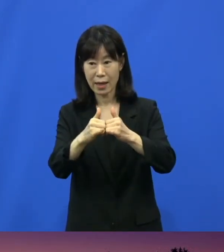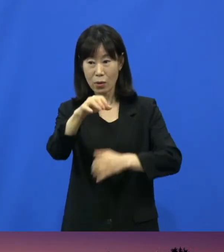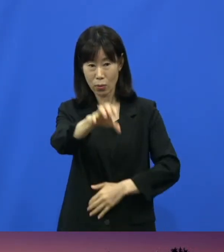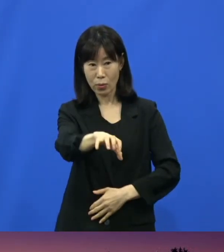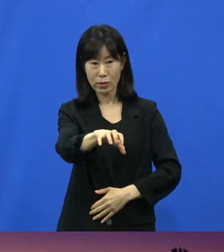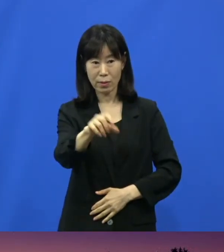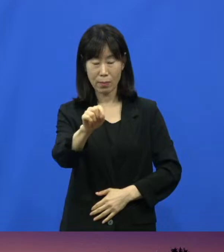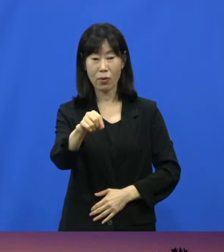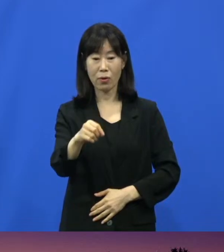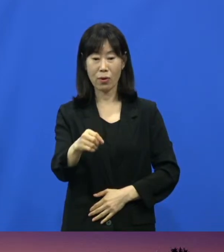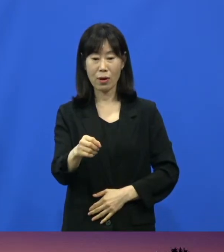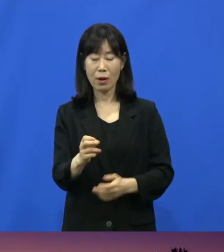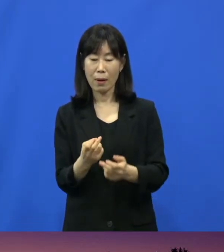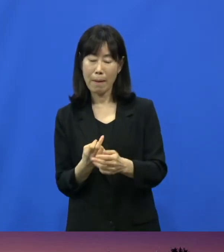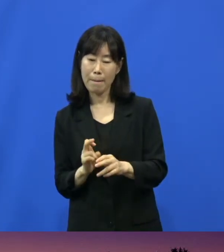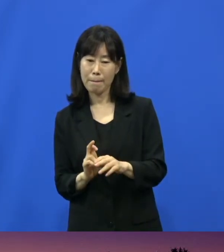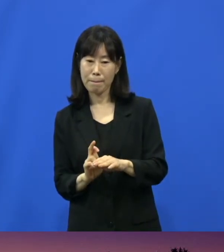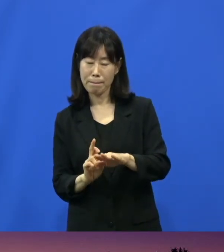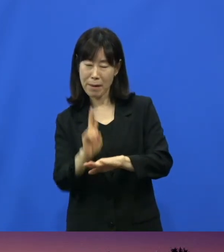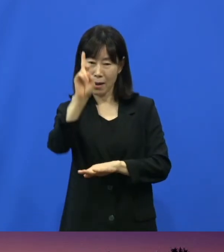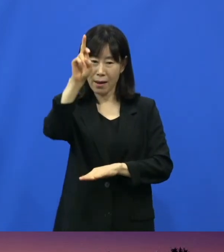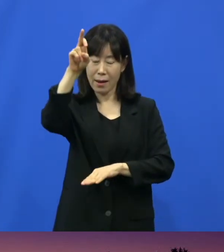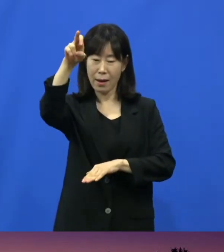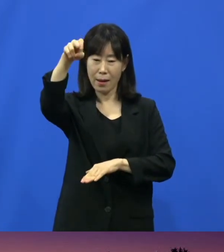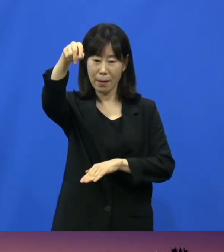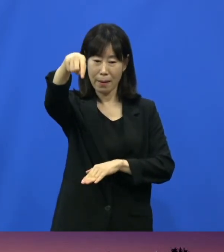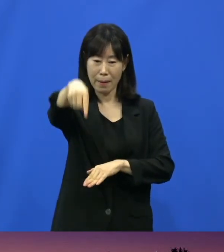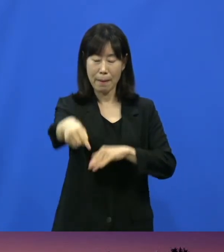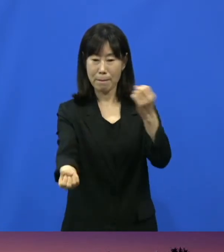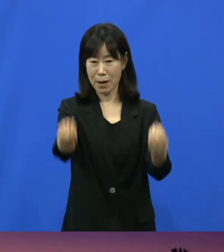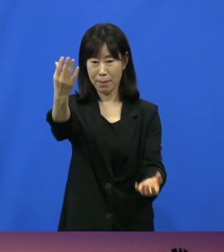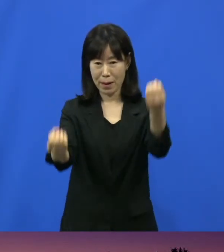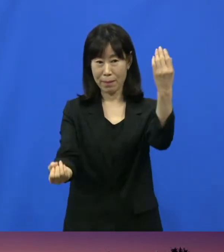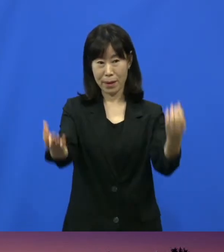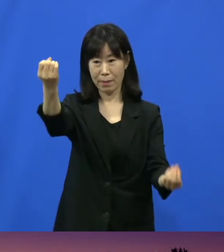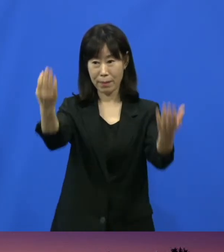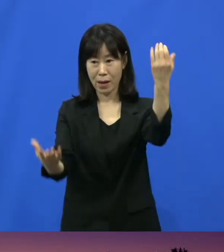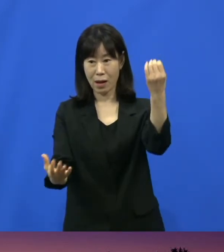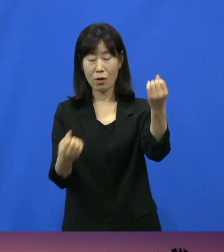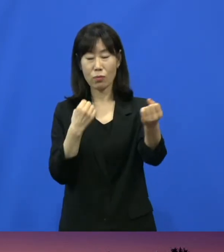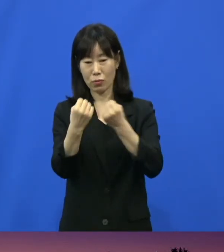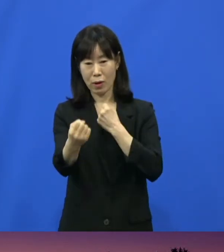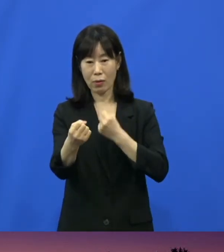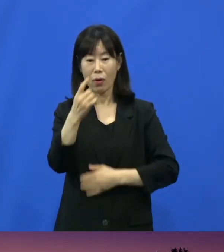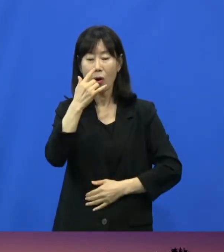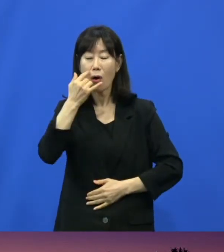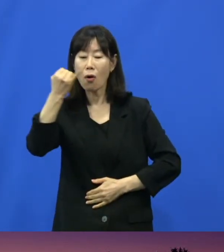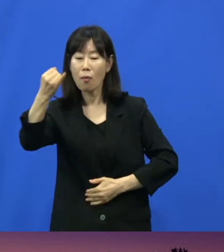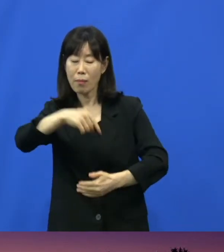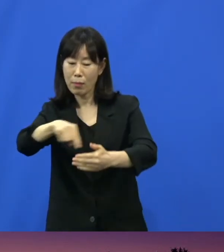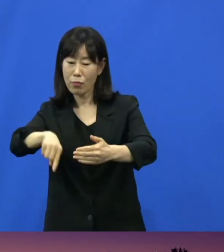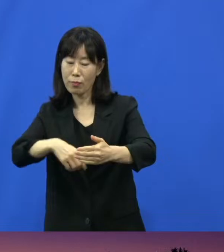포탄이 날아다니고 그런데도 그 엄마의 품에 안겨있는 그 아이는 평화를 누리는 거예요.